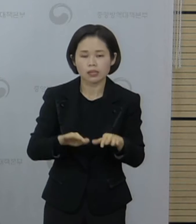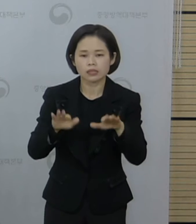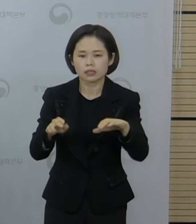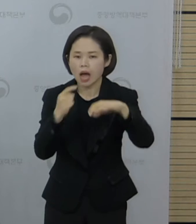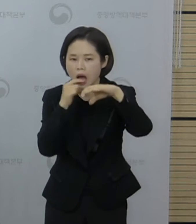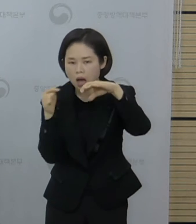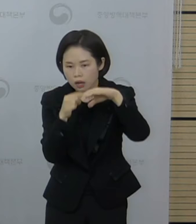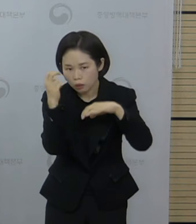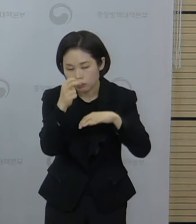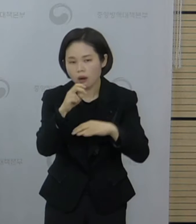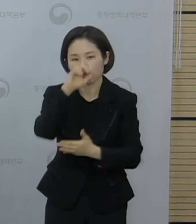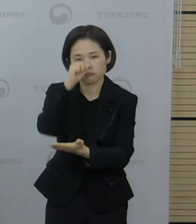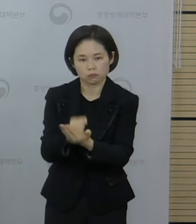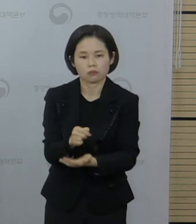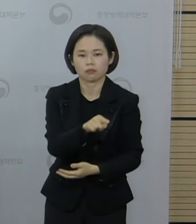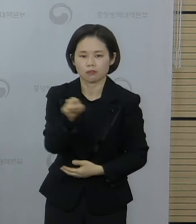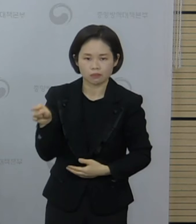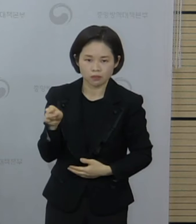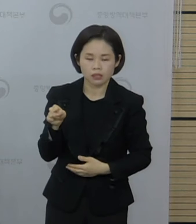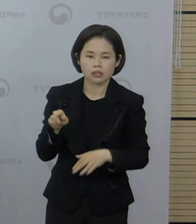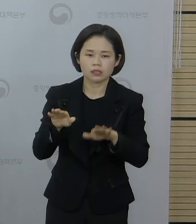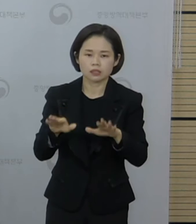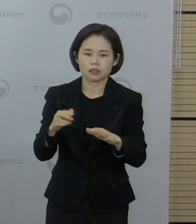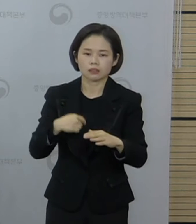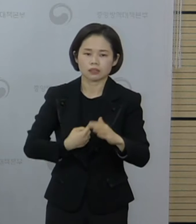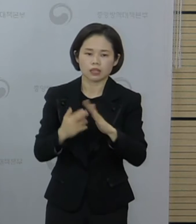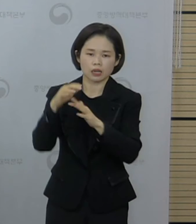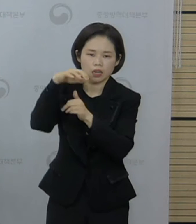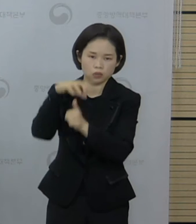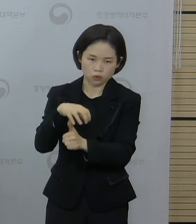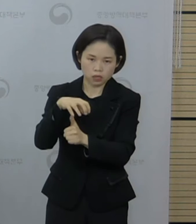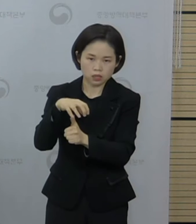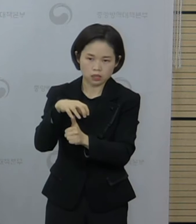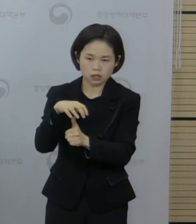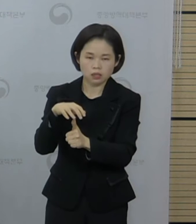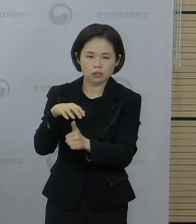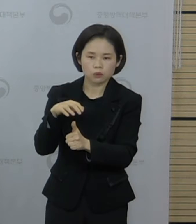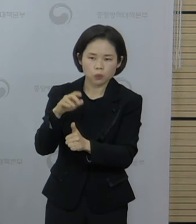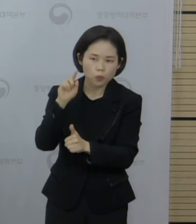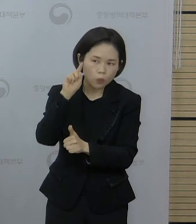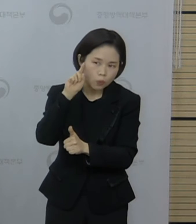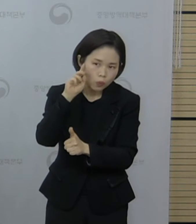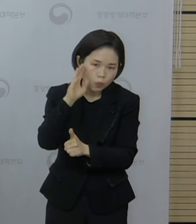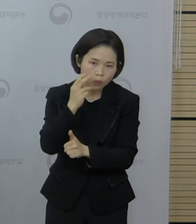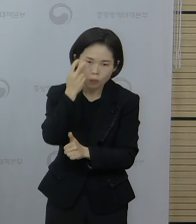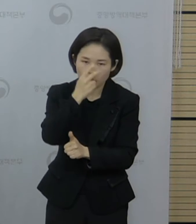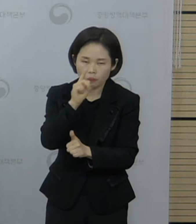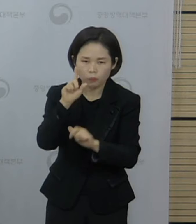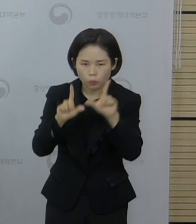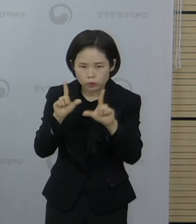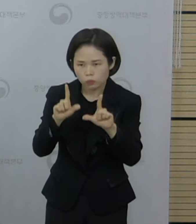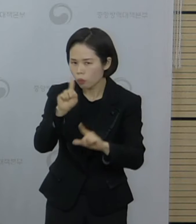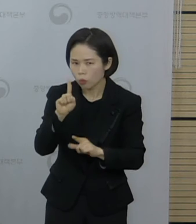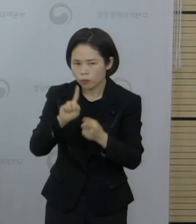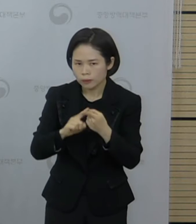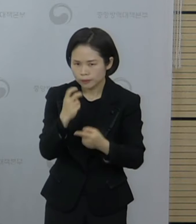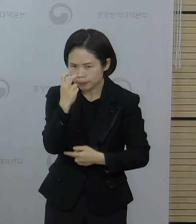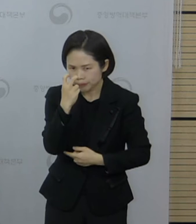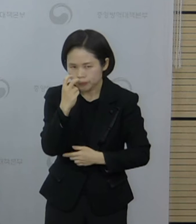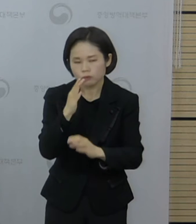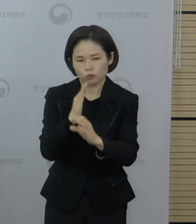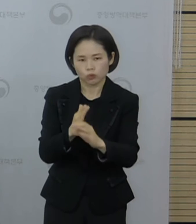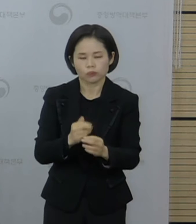확인되었고 자가 경리 및 증상을 철저히 모니터링하고 있습니다 이러한